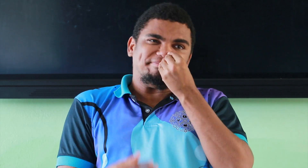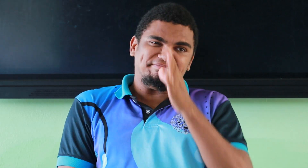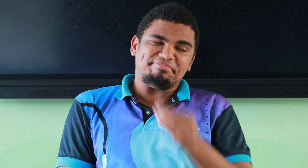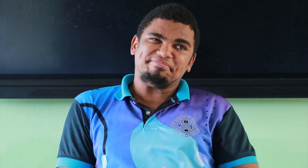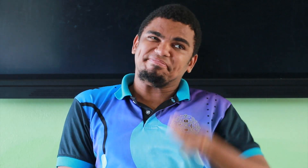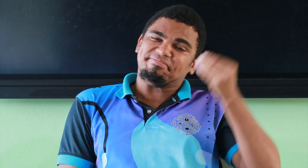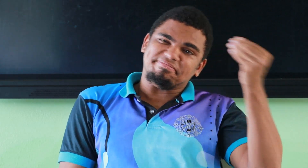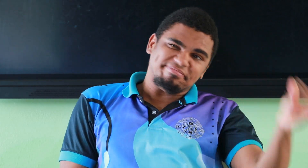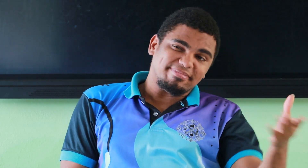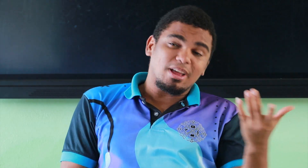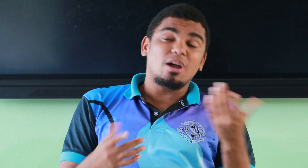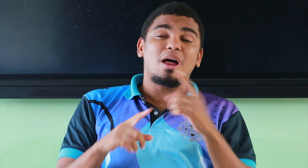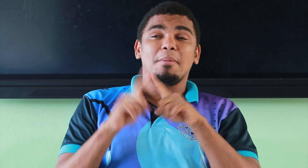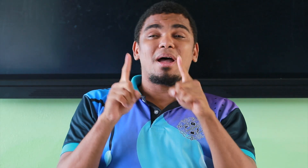seguir adelante.